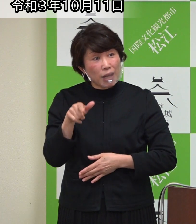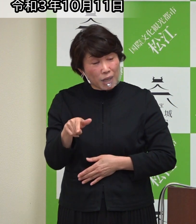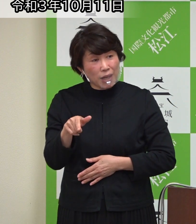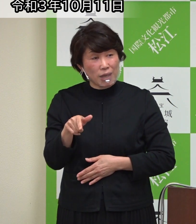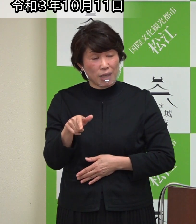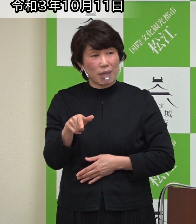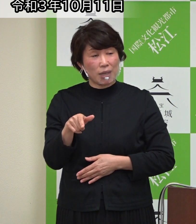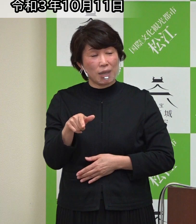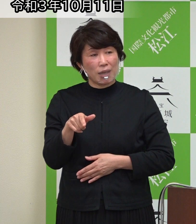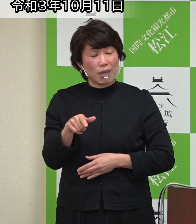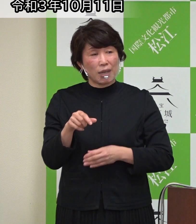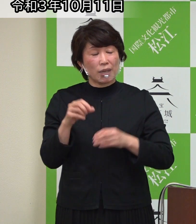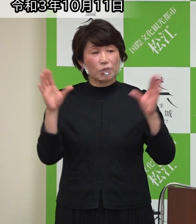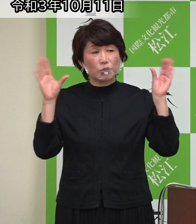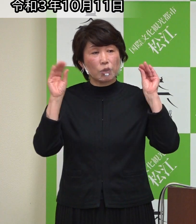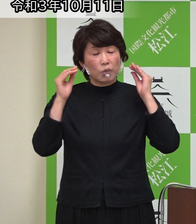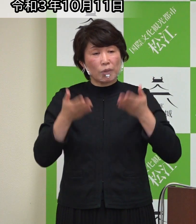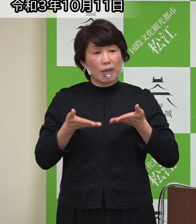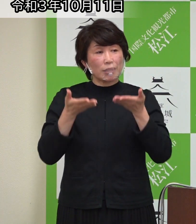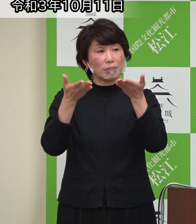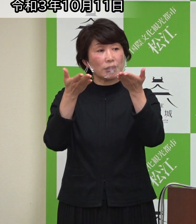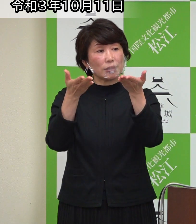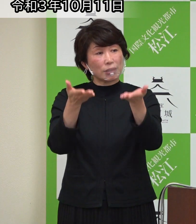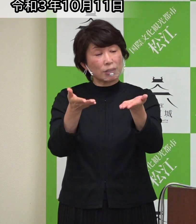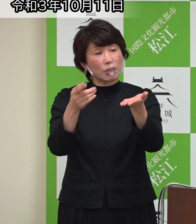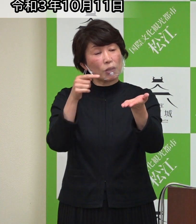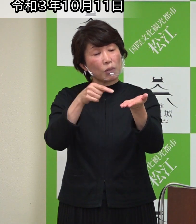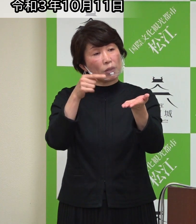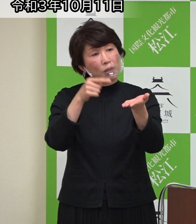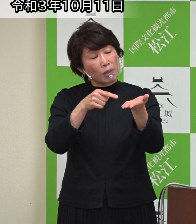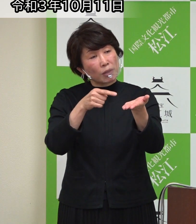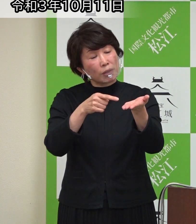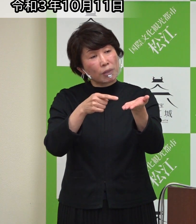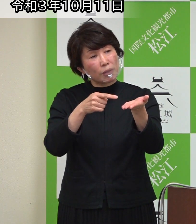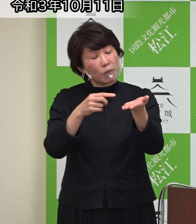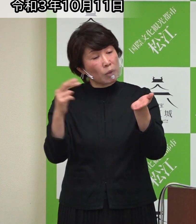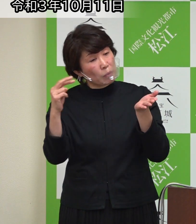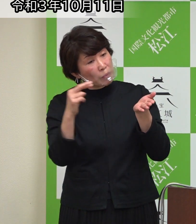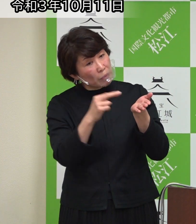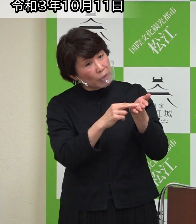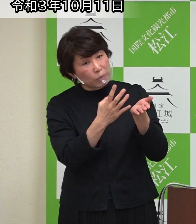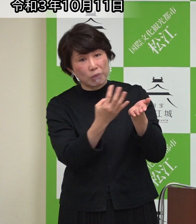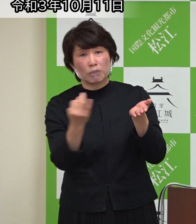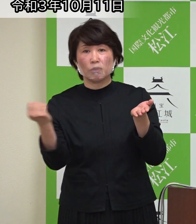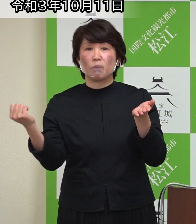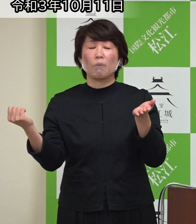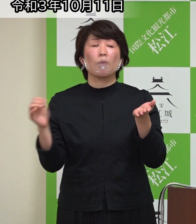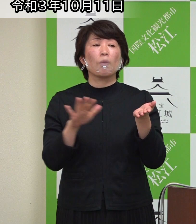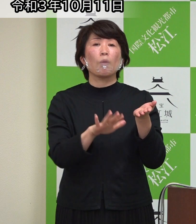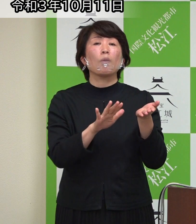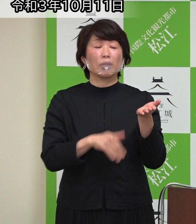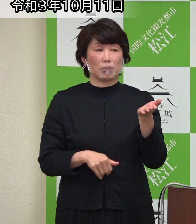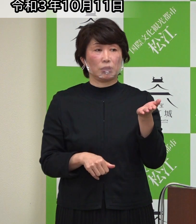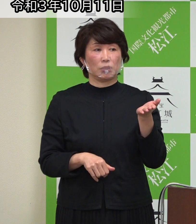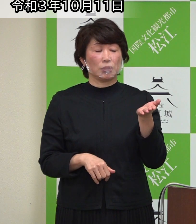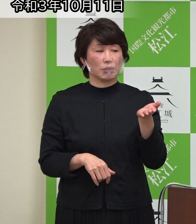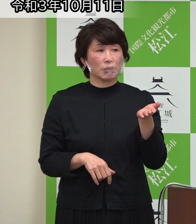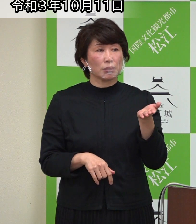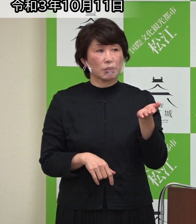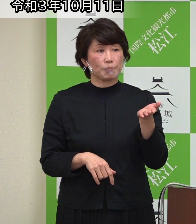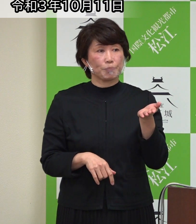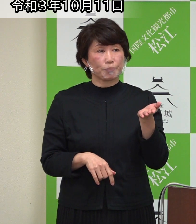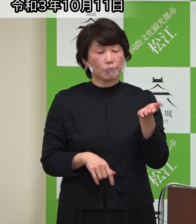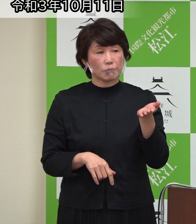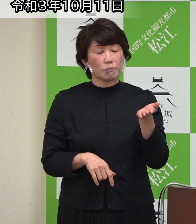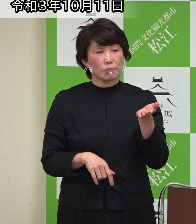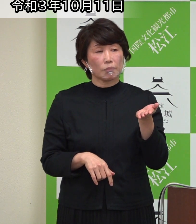ている方の方がフォロワー数としてはぐんと伸びるんですよね。ですのでこうどういうふうなその